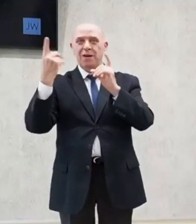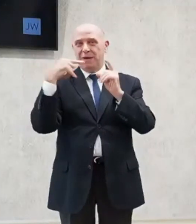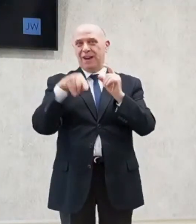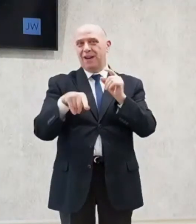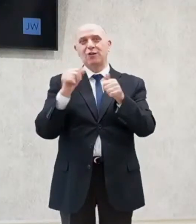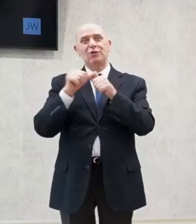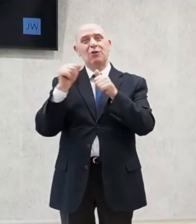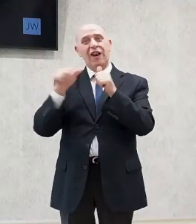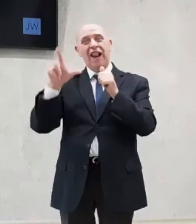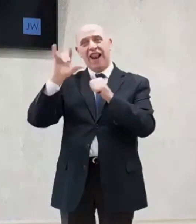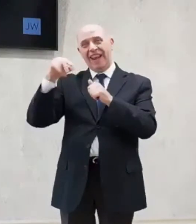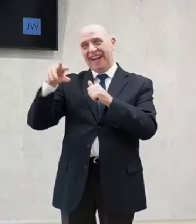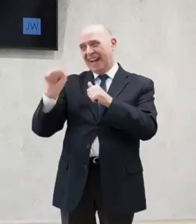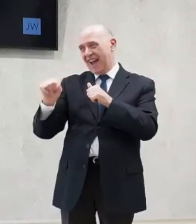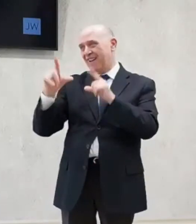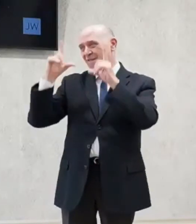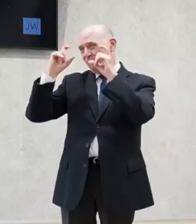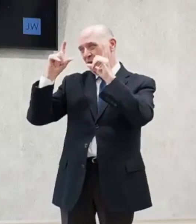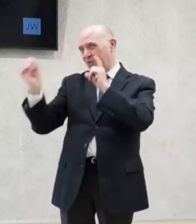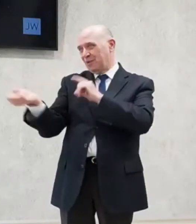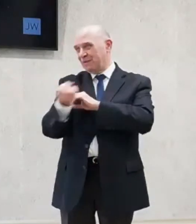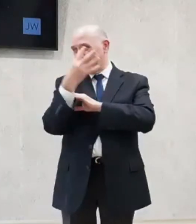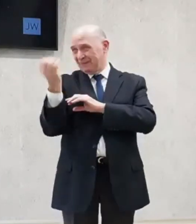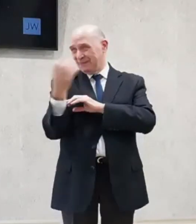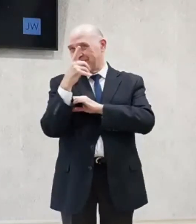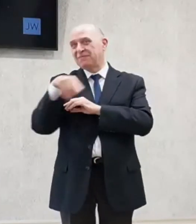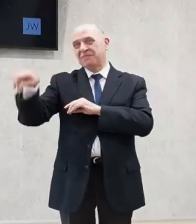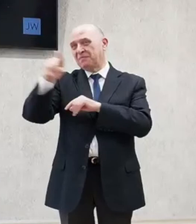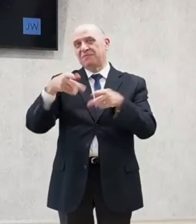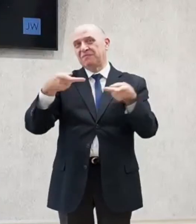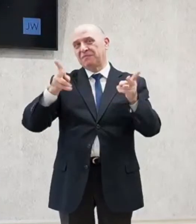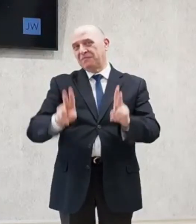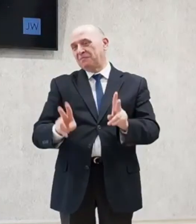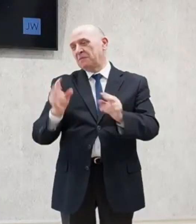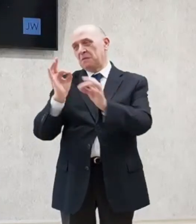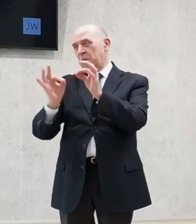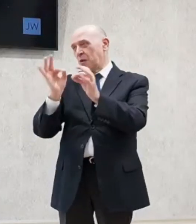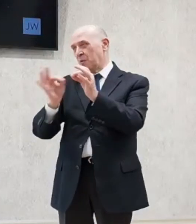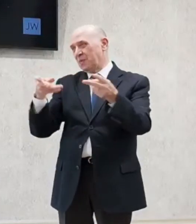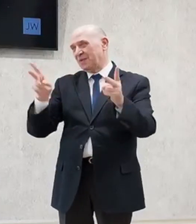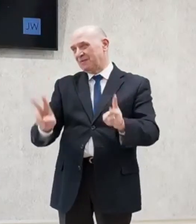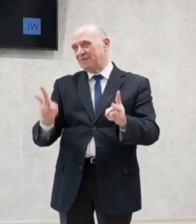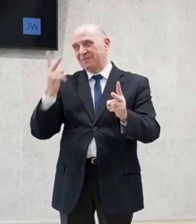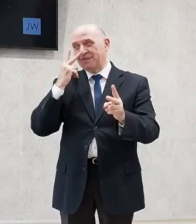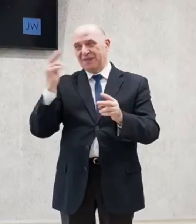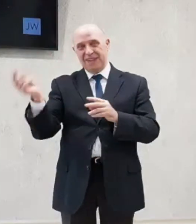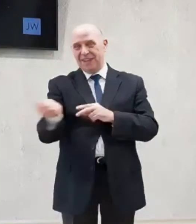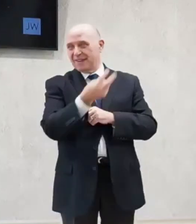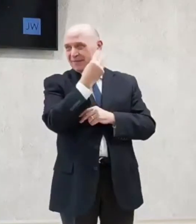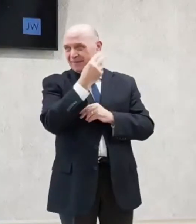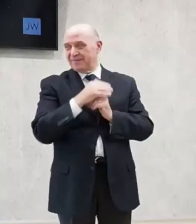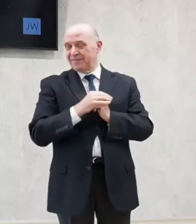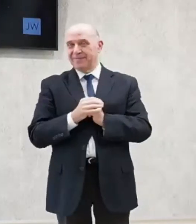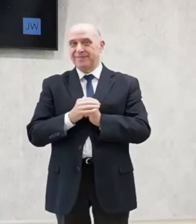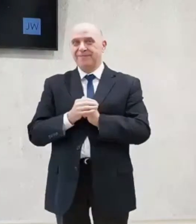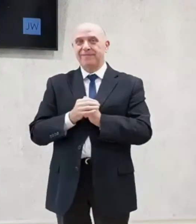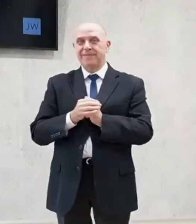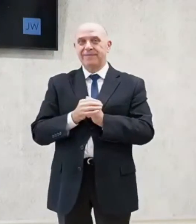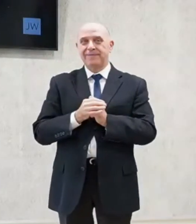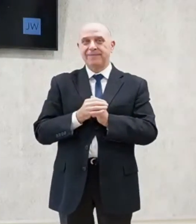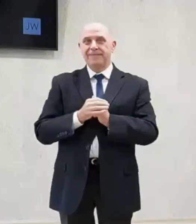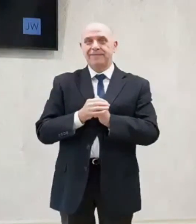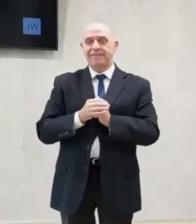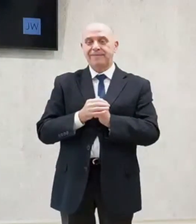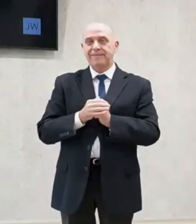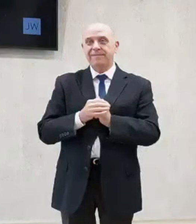nostra sorella Lina Quindi siete pregati anche di stare per qualche minuto seduti per vedere queste foto